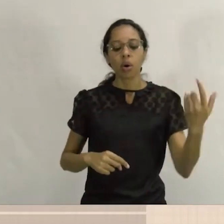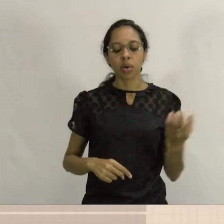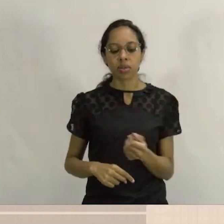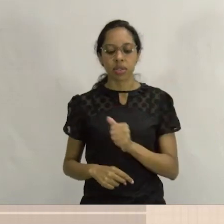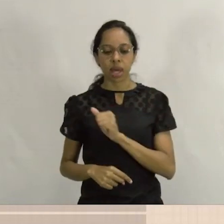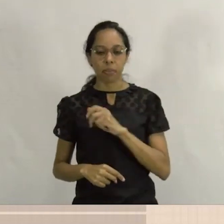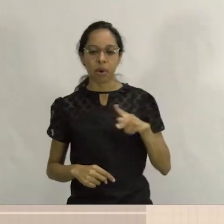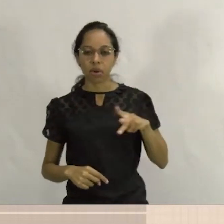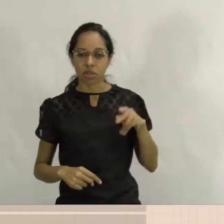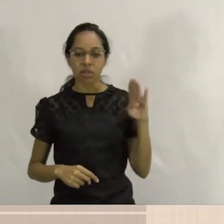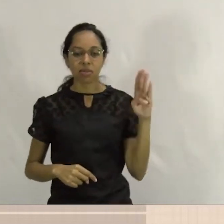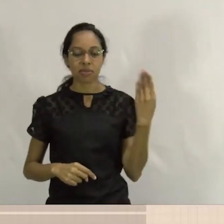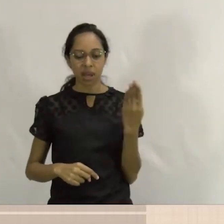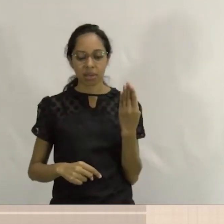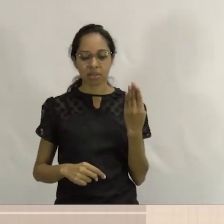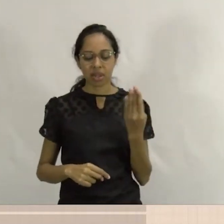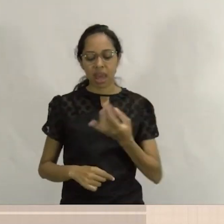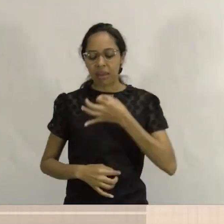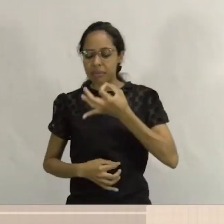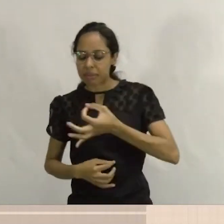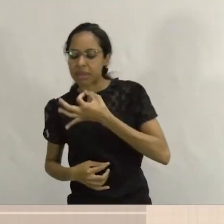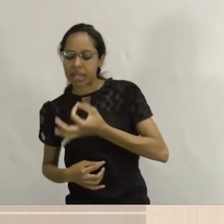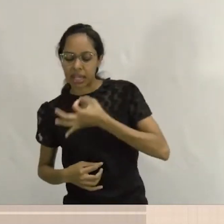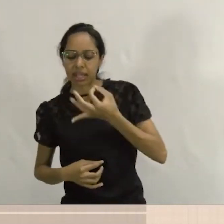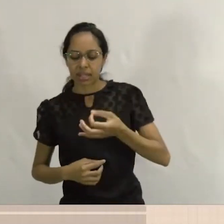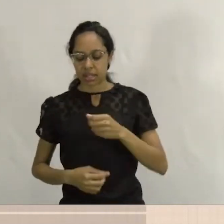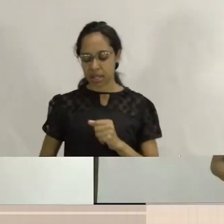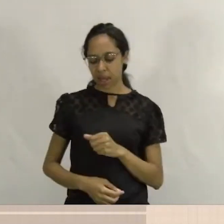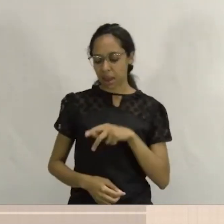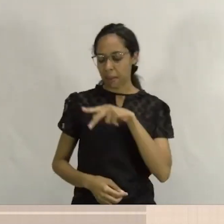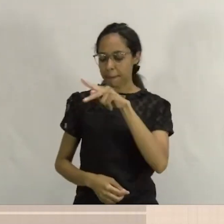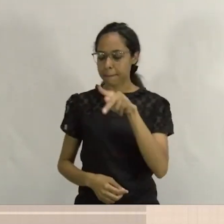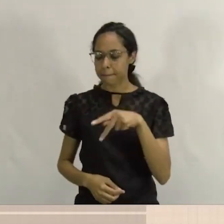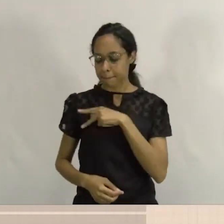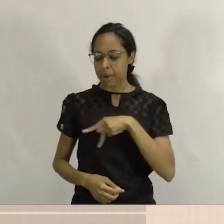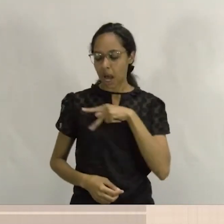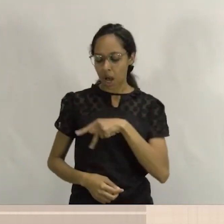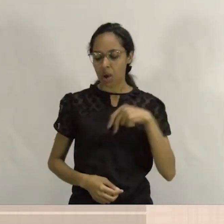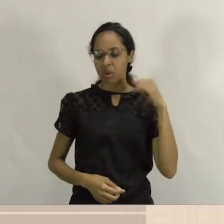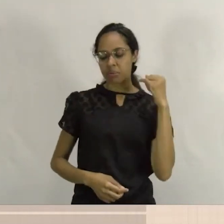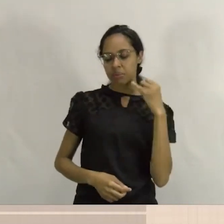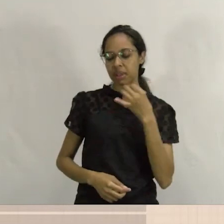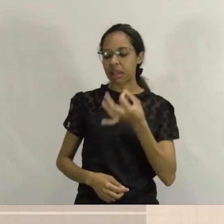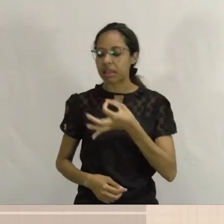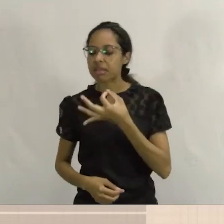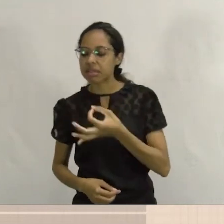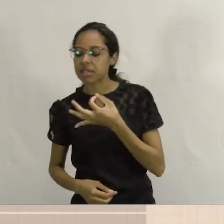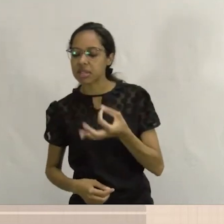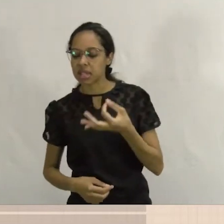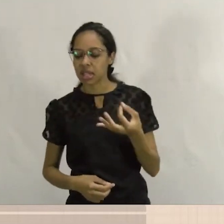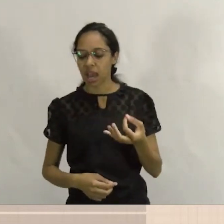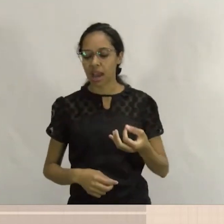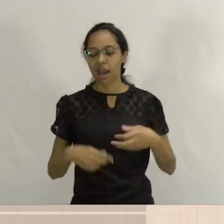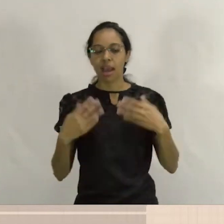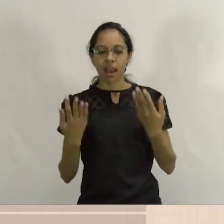carona de Paulo, para criticar Paulo e distrair a palavra profética.